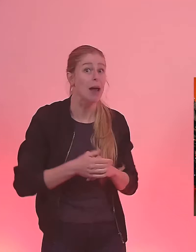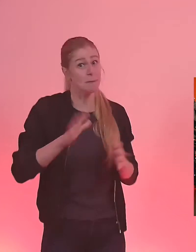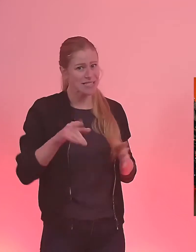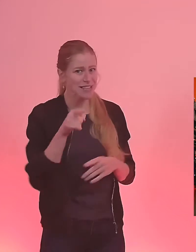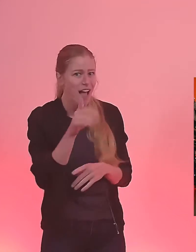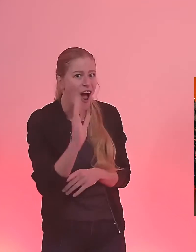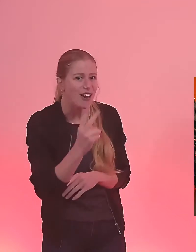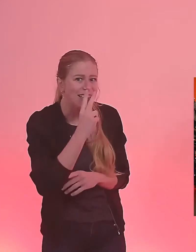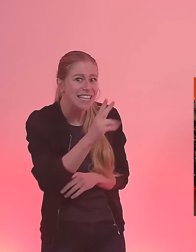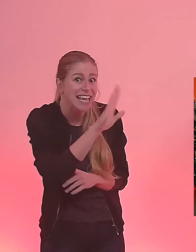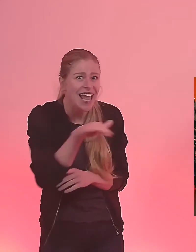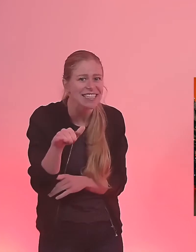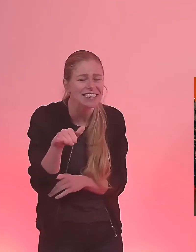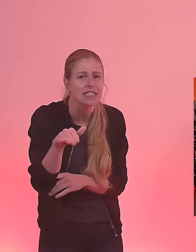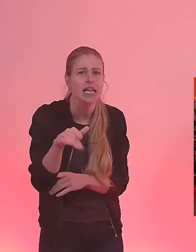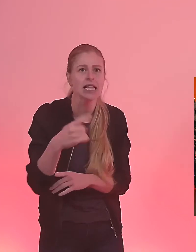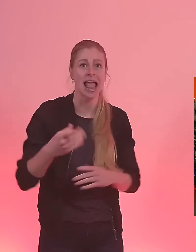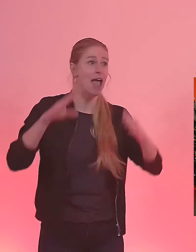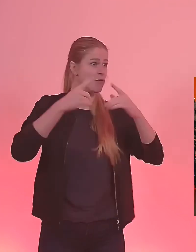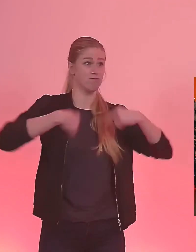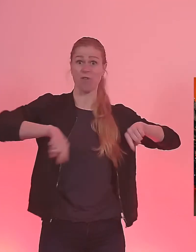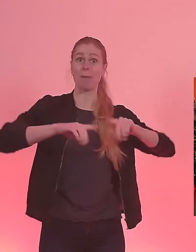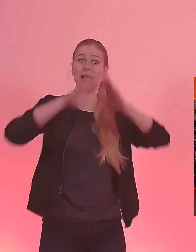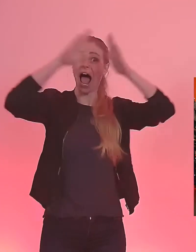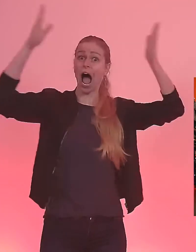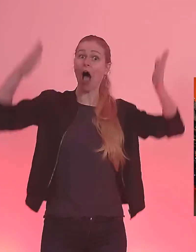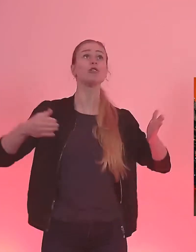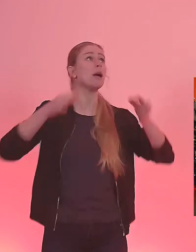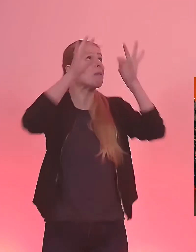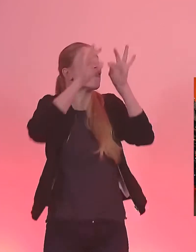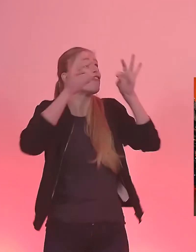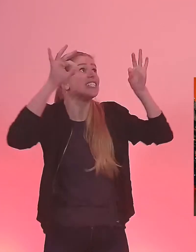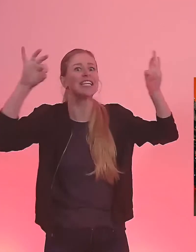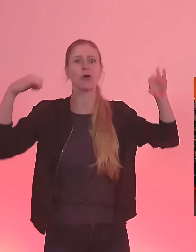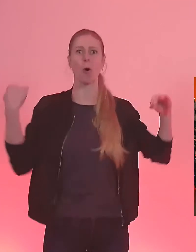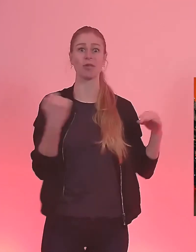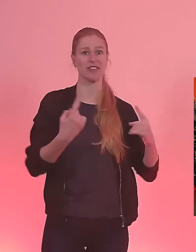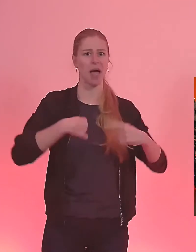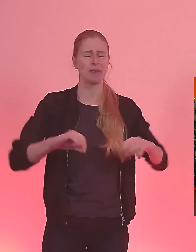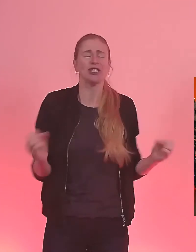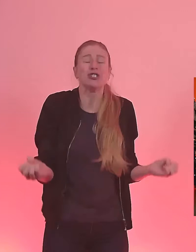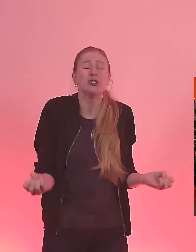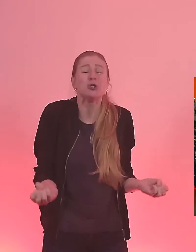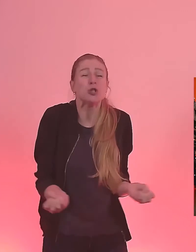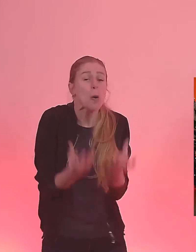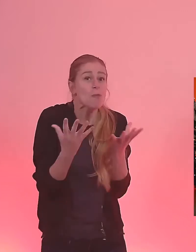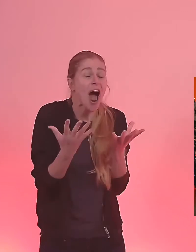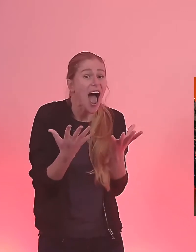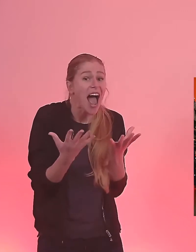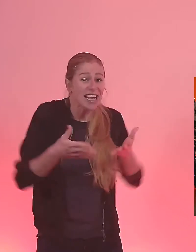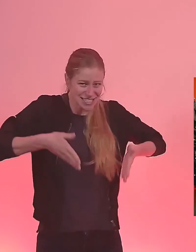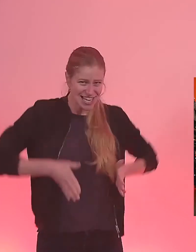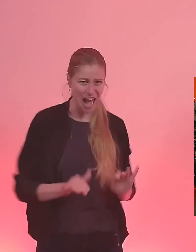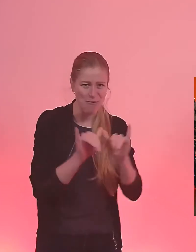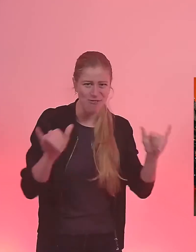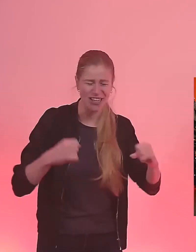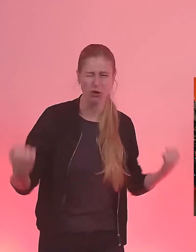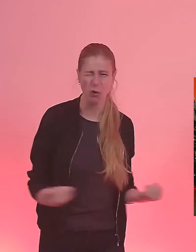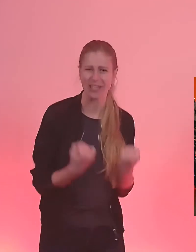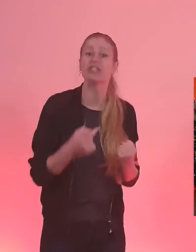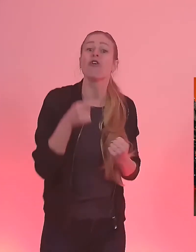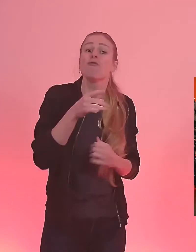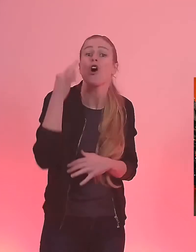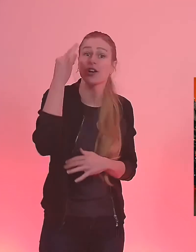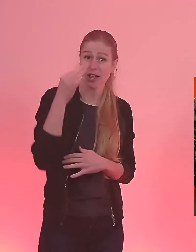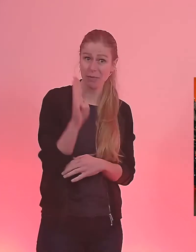kids. We hebben het hele huis versierd. Want wij hebben een surprise kraamfeestje georganiseerd voor tante Beppi. Ja.